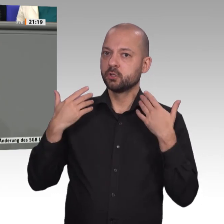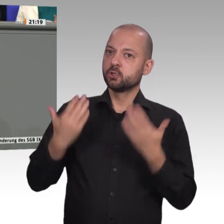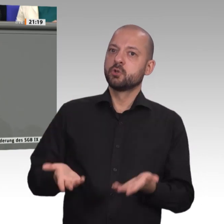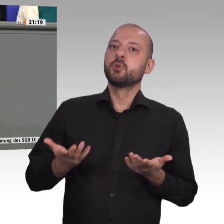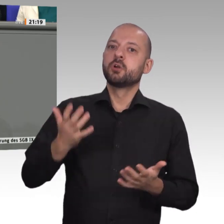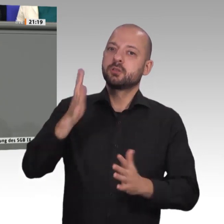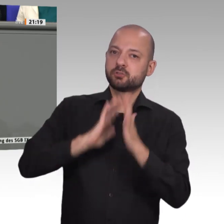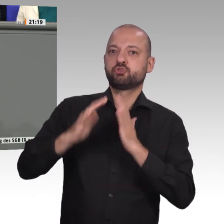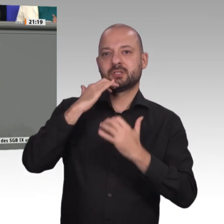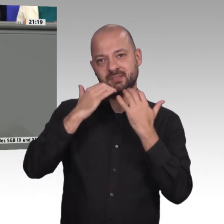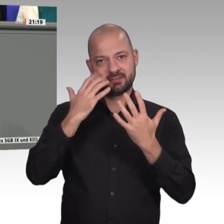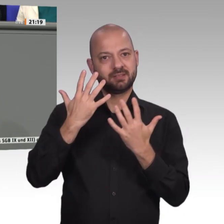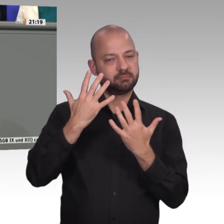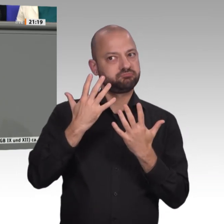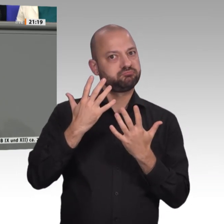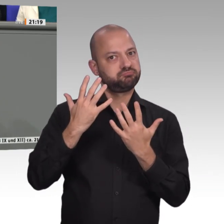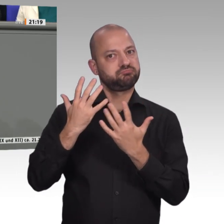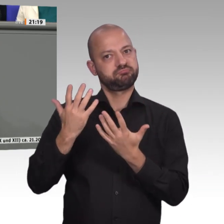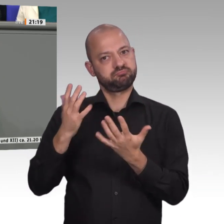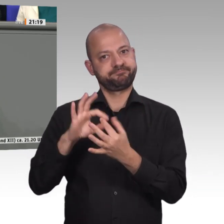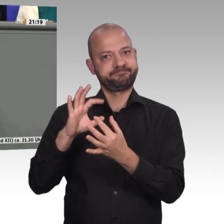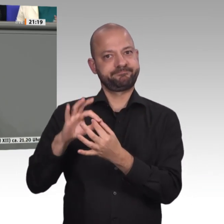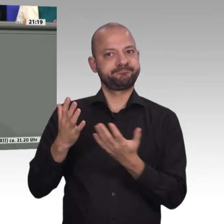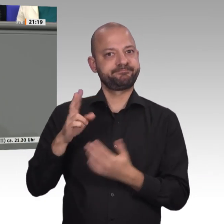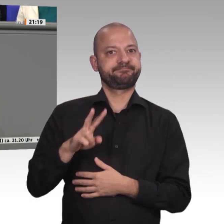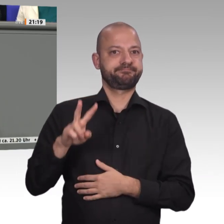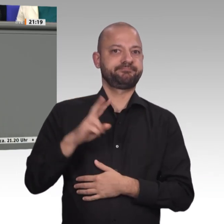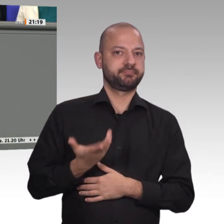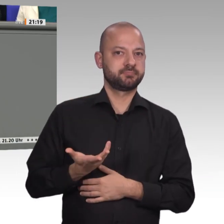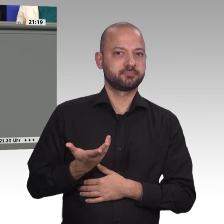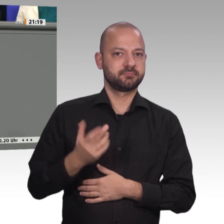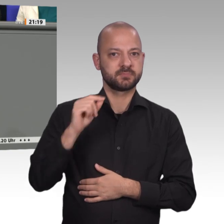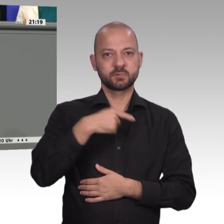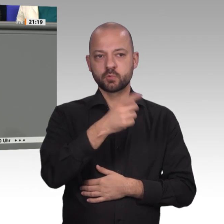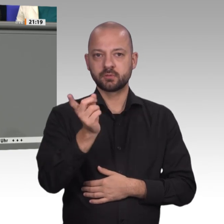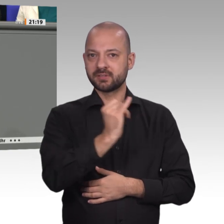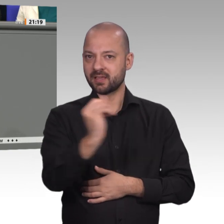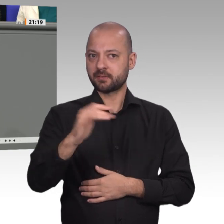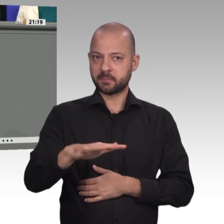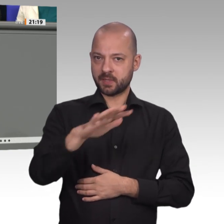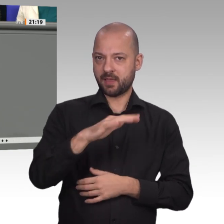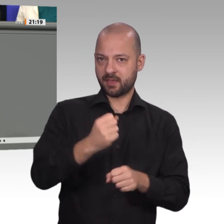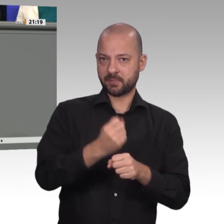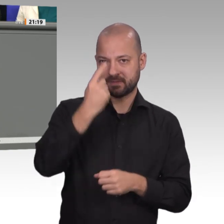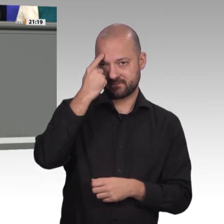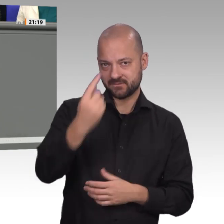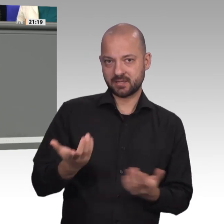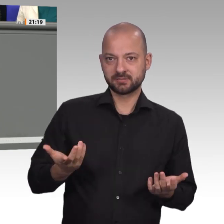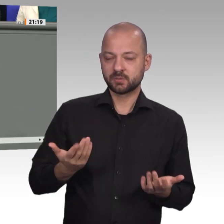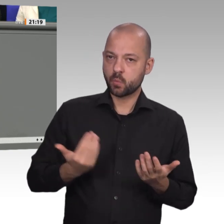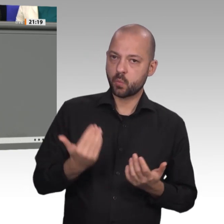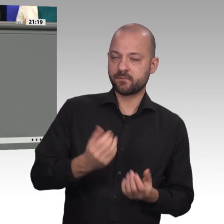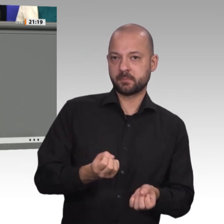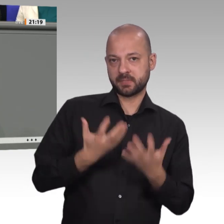die Werkstätten hinein beraten werden. Und ich erinnere noch mal daran, wozu das Bundesteilhabegesetz auch gedacht